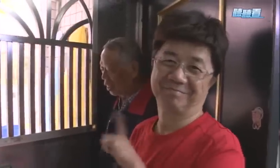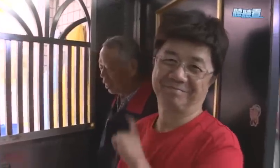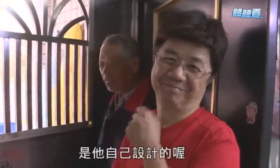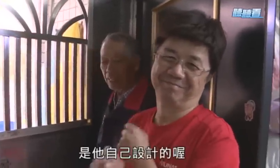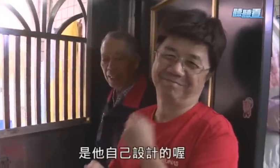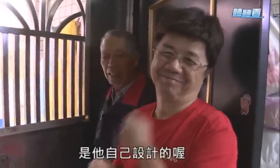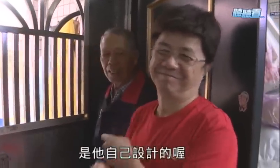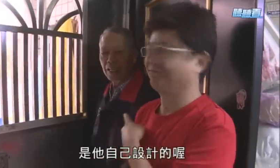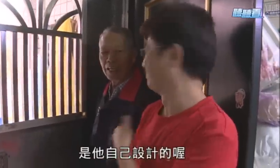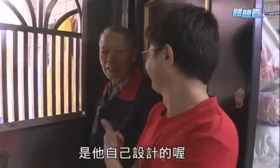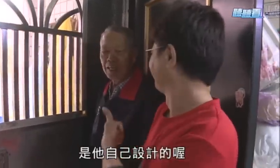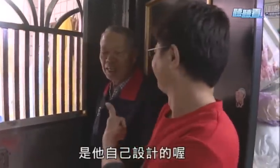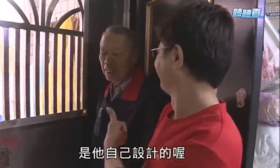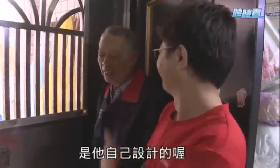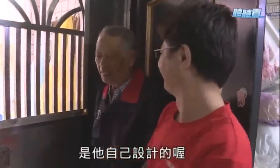是他自己设计的哦，嘿嘿。